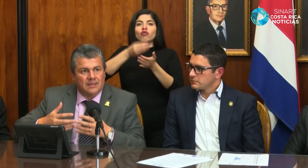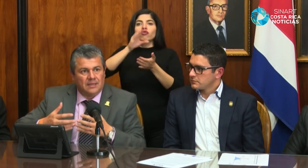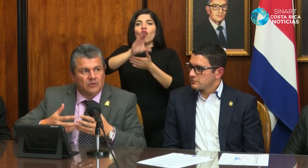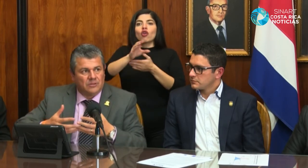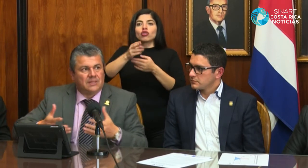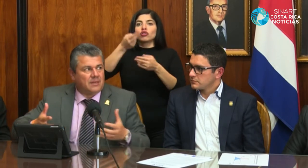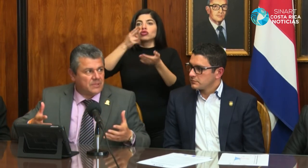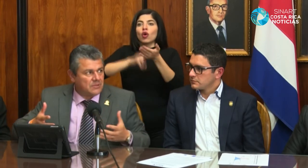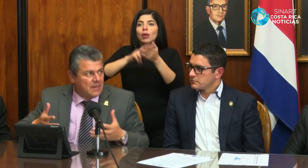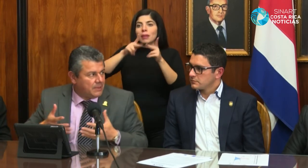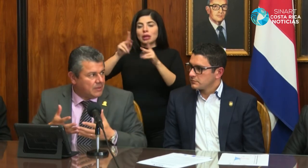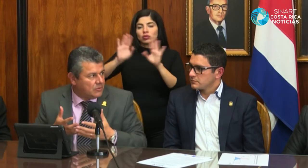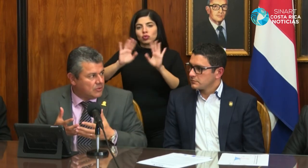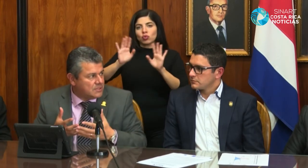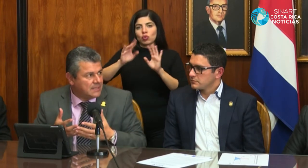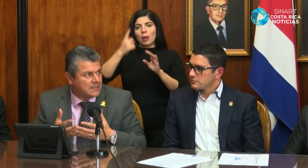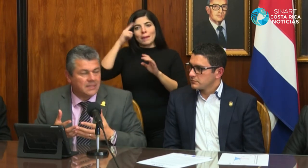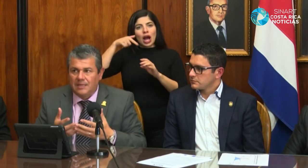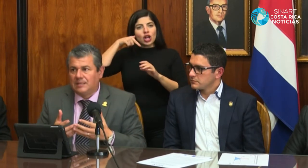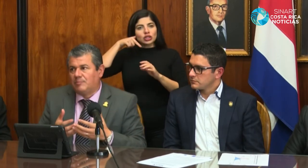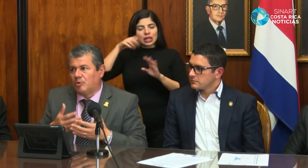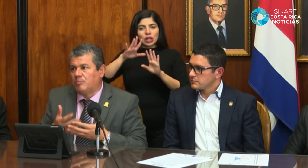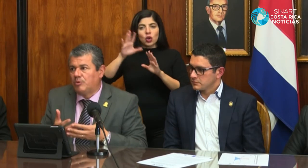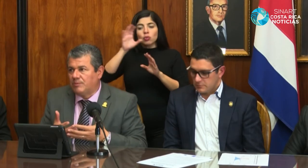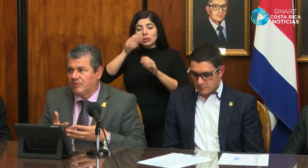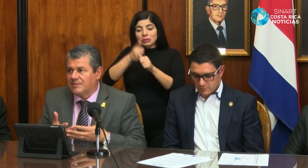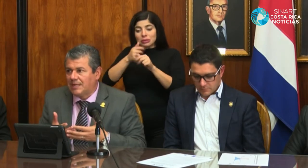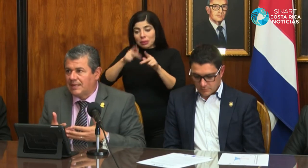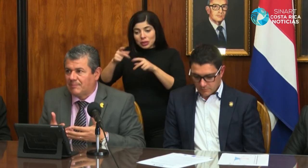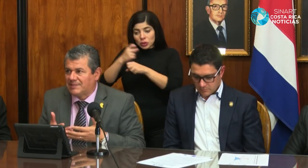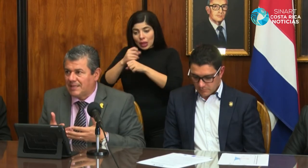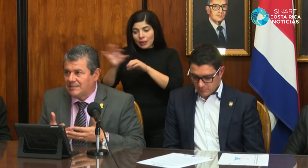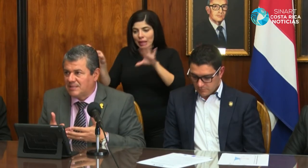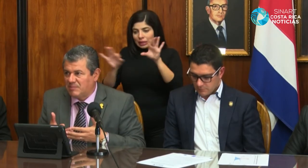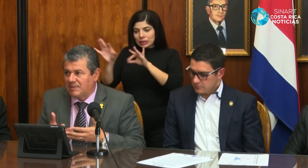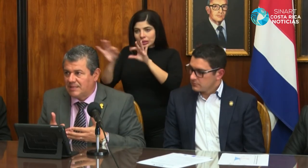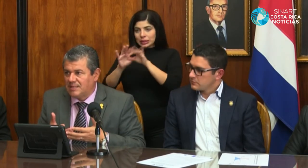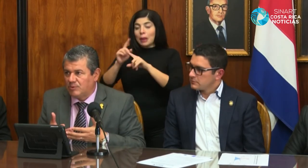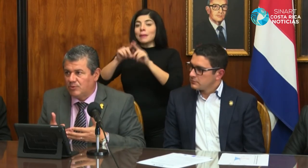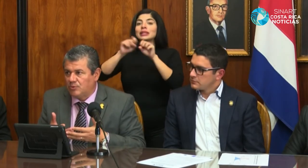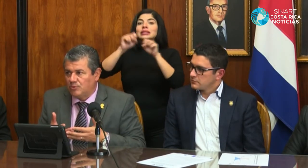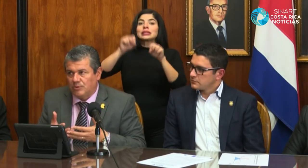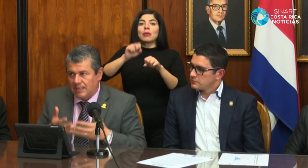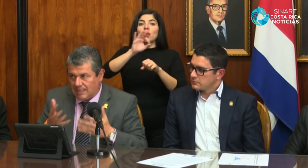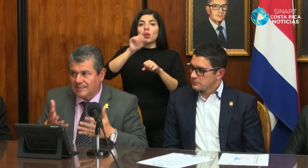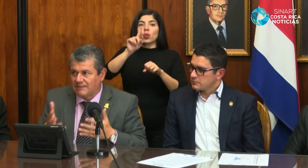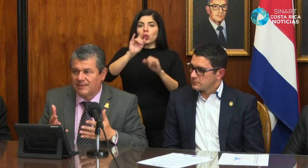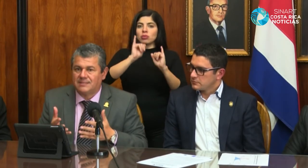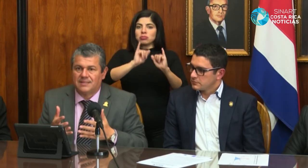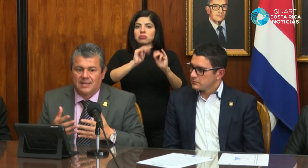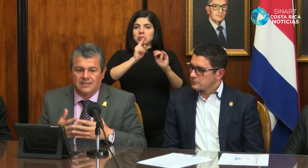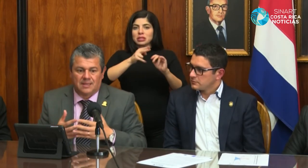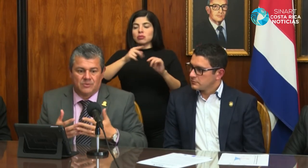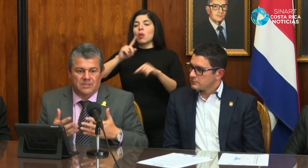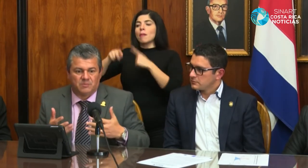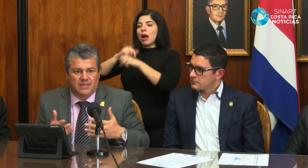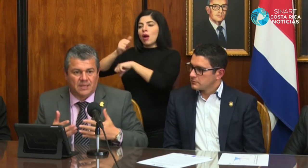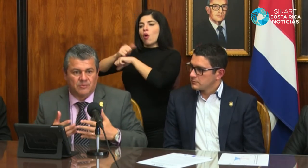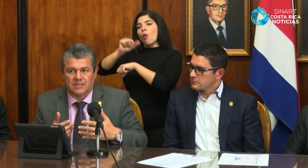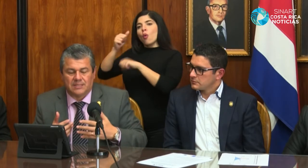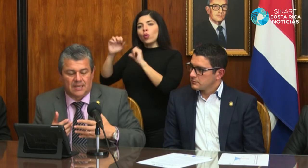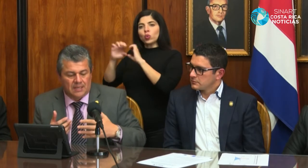en contratar personal para un call center y tampoco podemos restarle capacidad al sistema de emergencia 911. En esa fase es en la que estamos